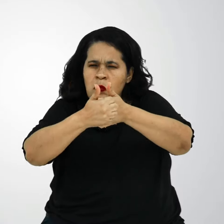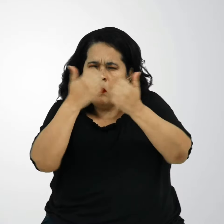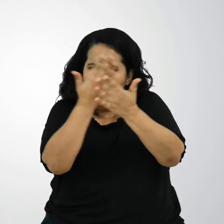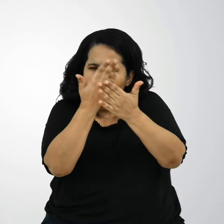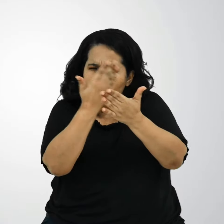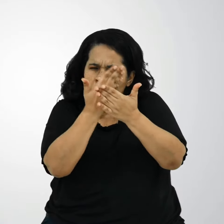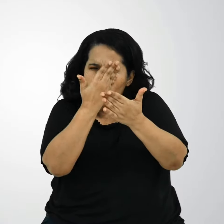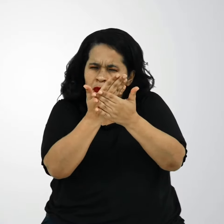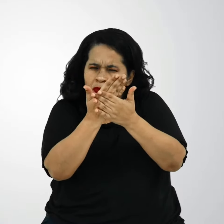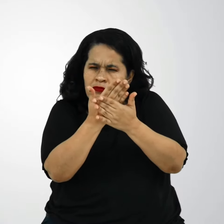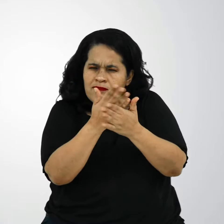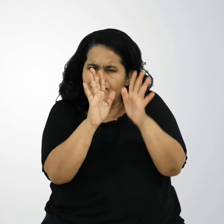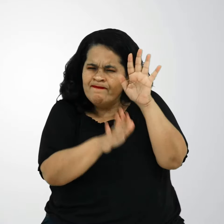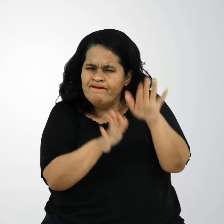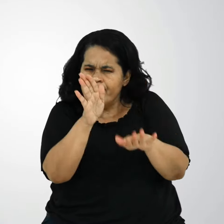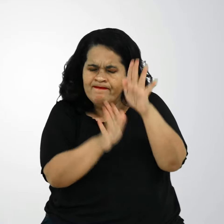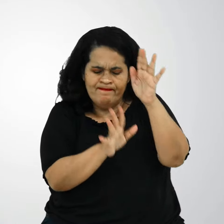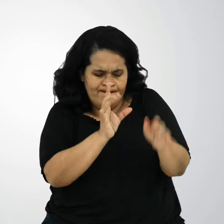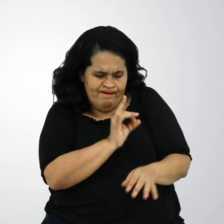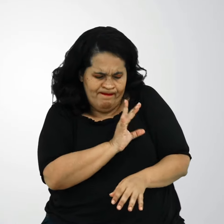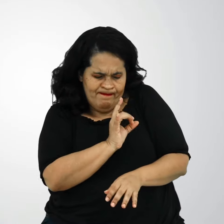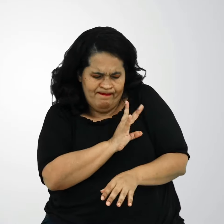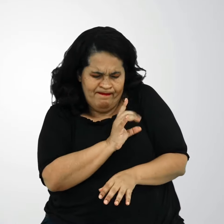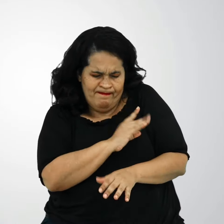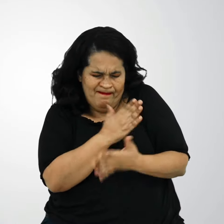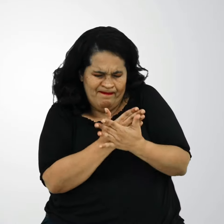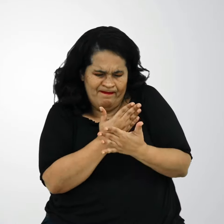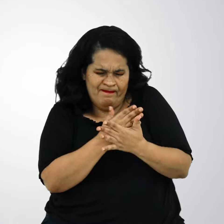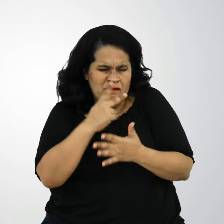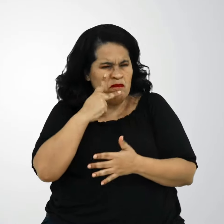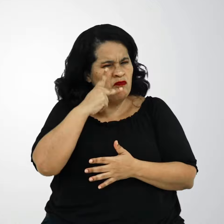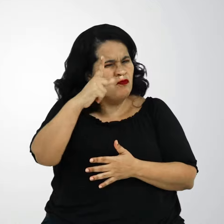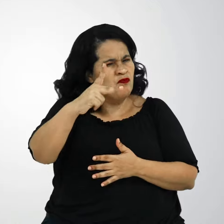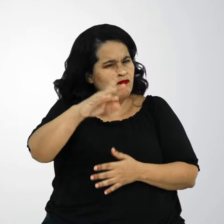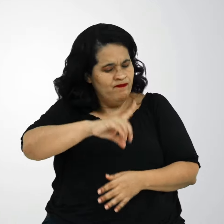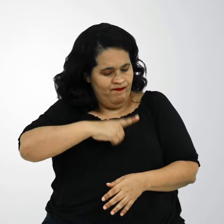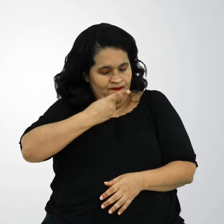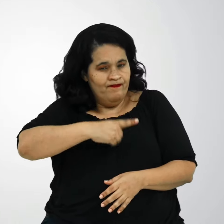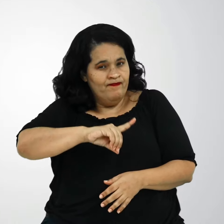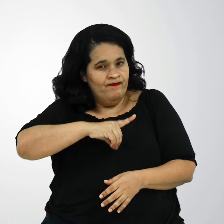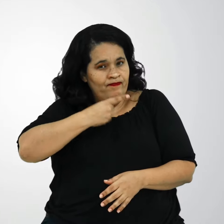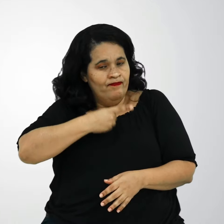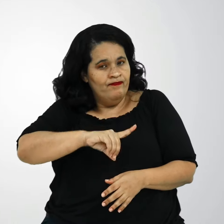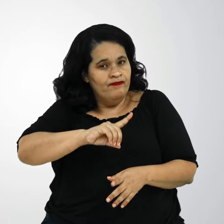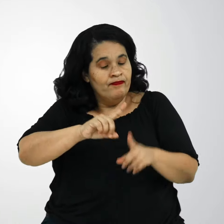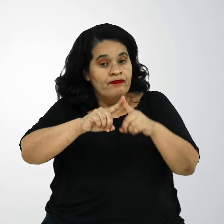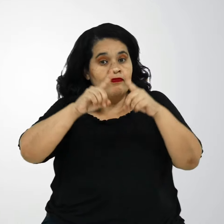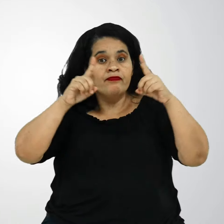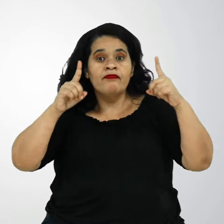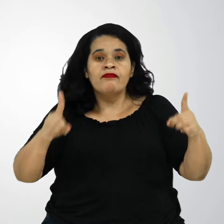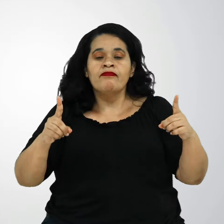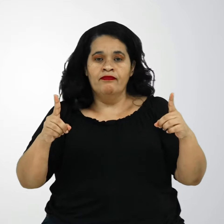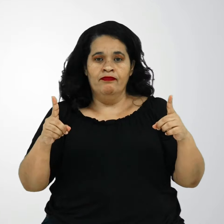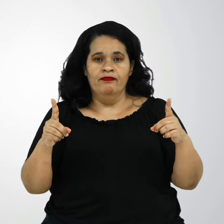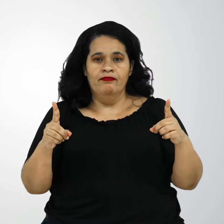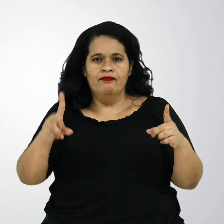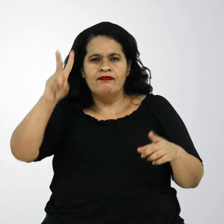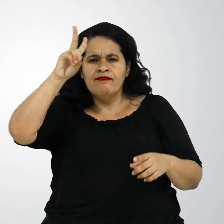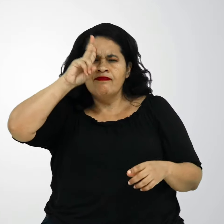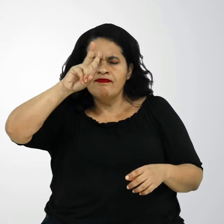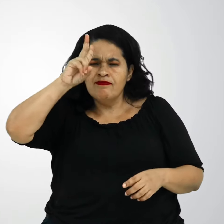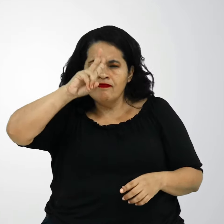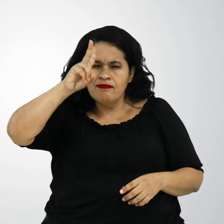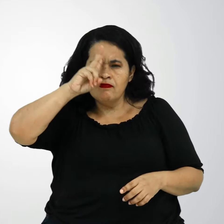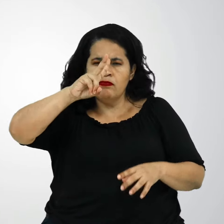medo de estudar as profecias de Daniel. O propósito, o